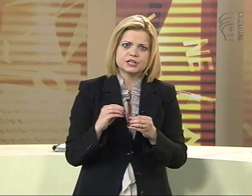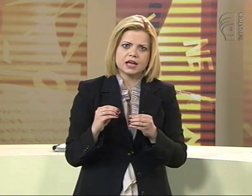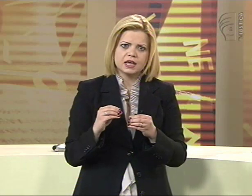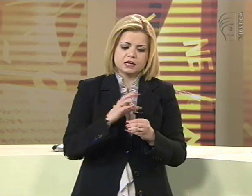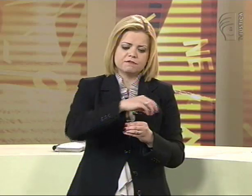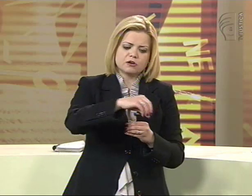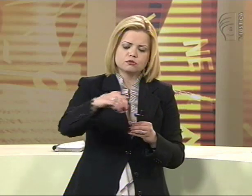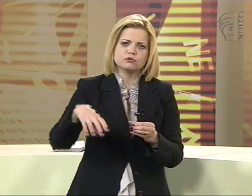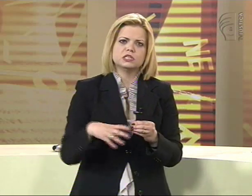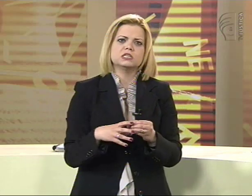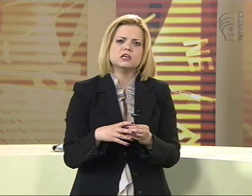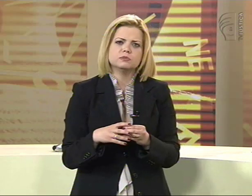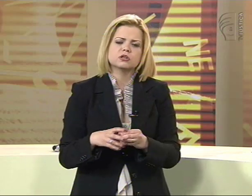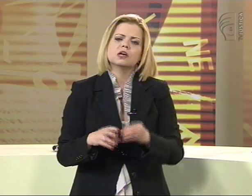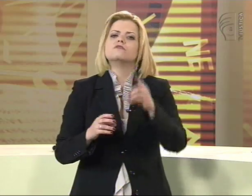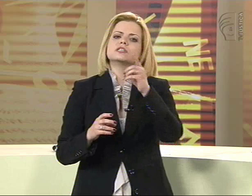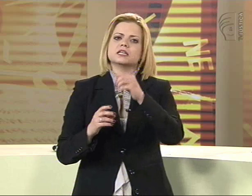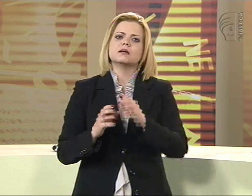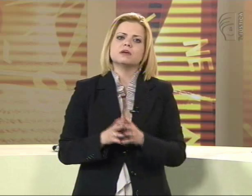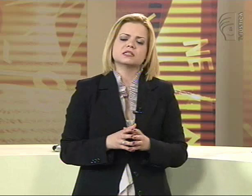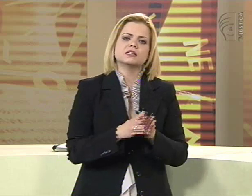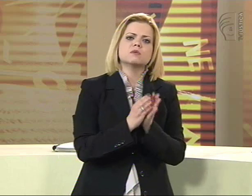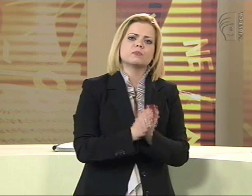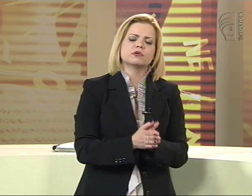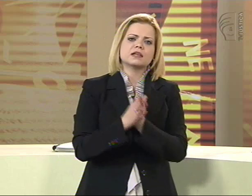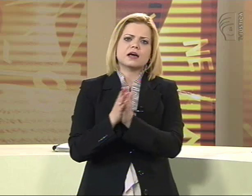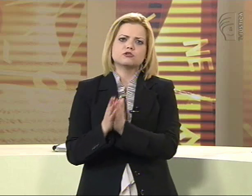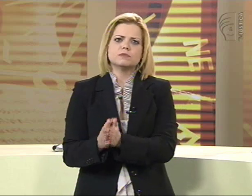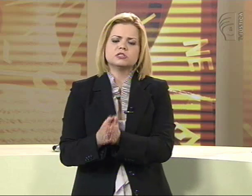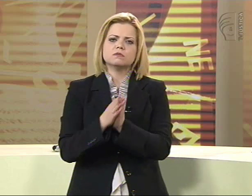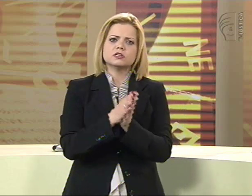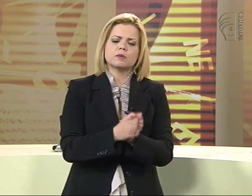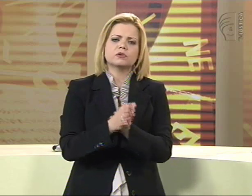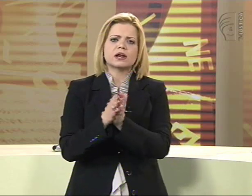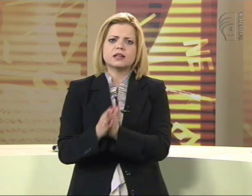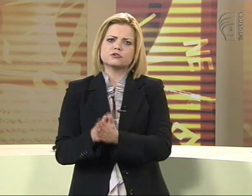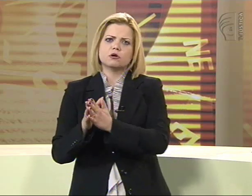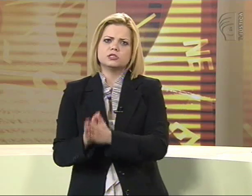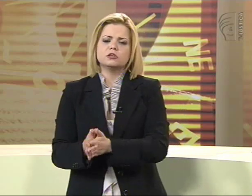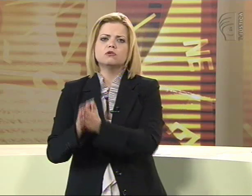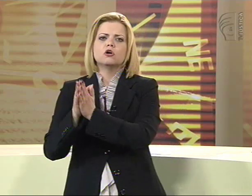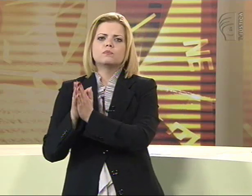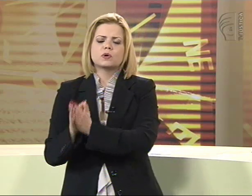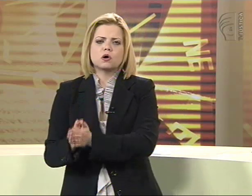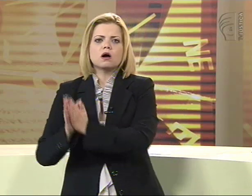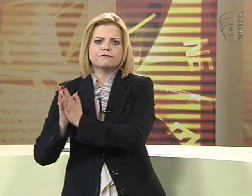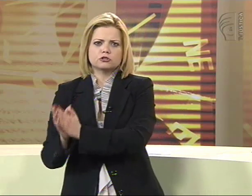né? Em vários municípios, você também está tendo uma pluralidade de domicílio, mas é uma pluralidade de domicílio